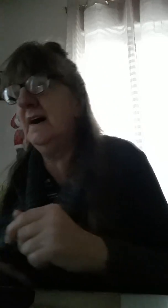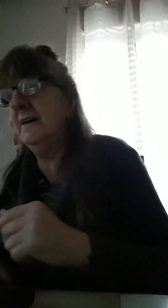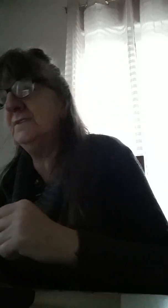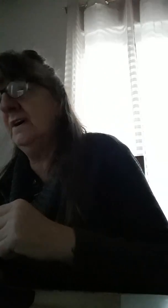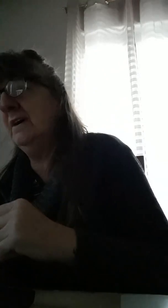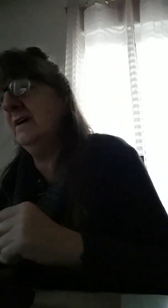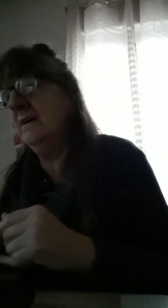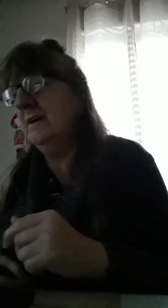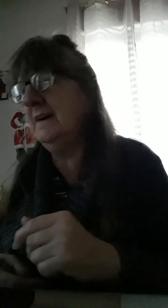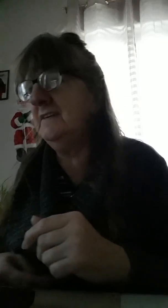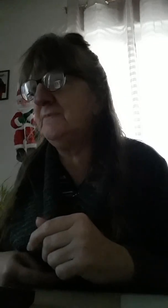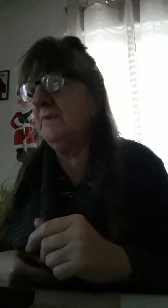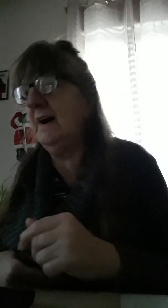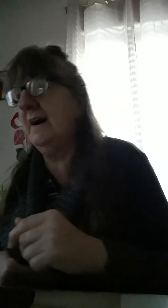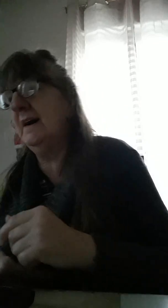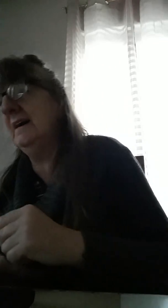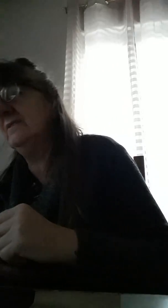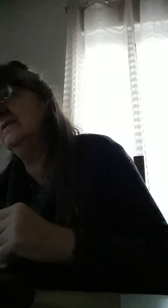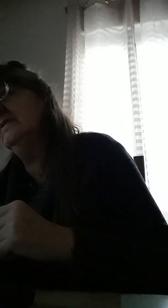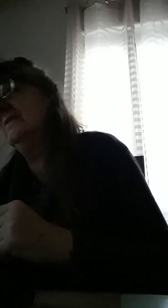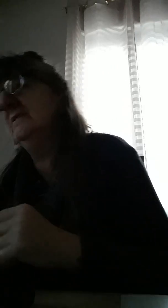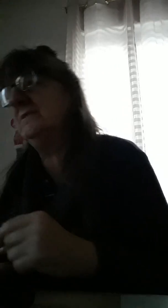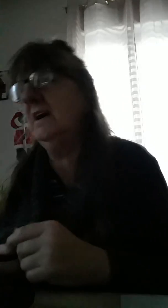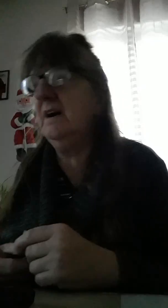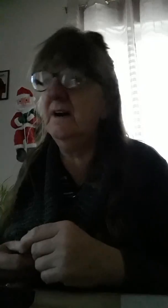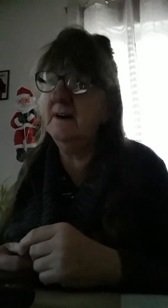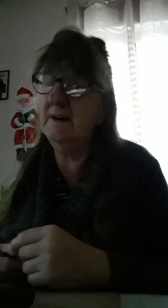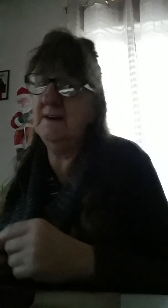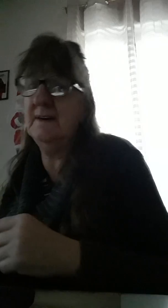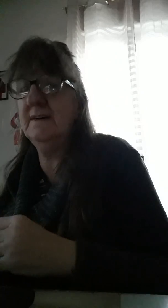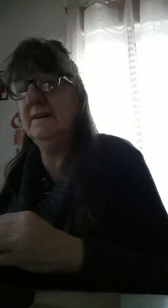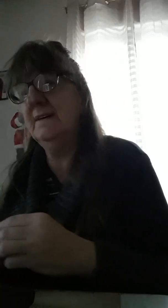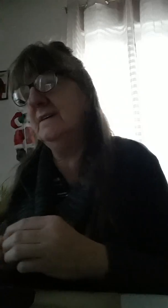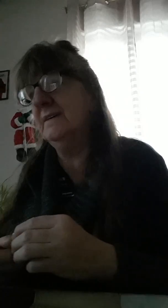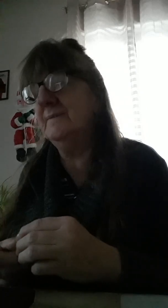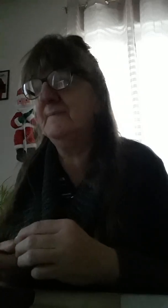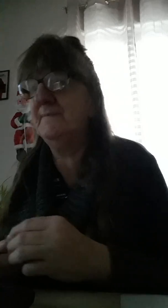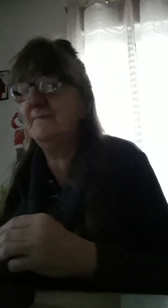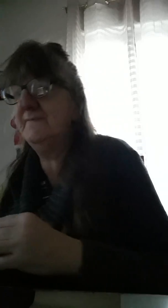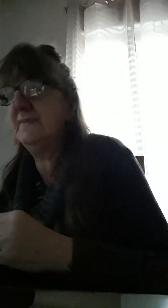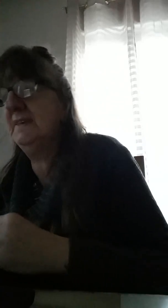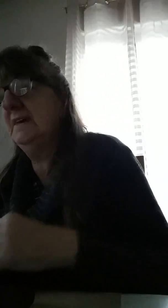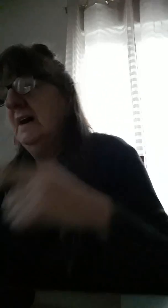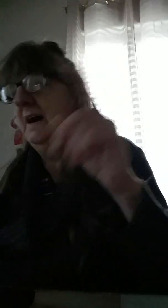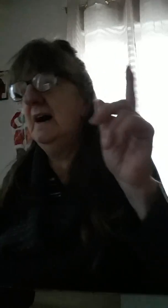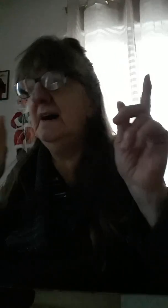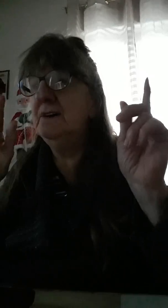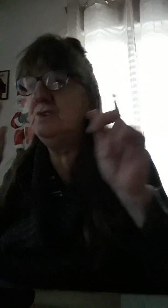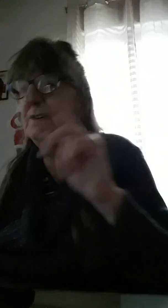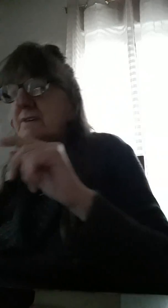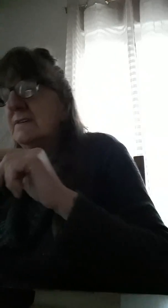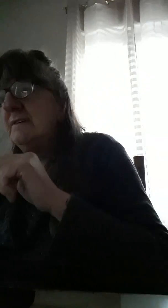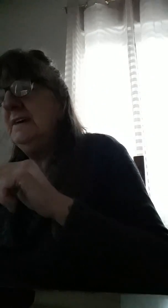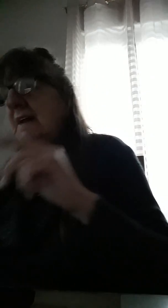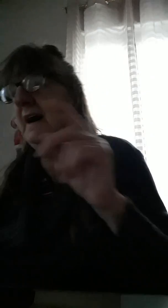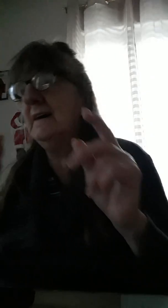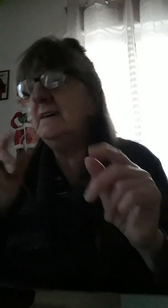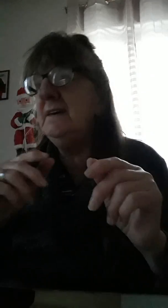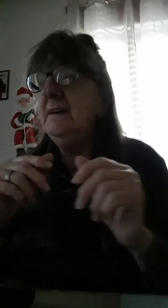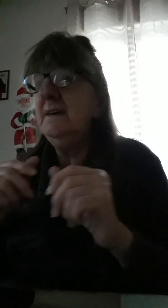que l'espoir au cœur. Un jour il